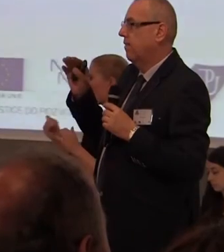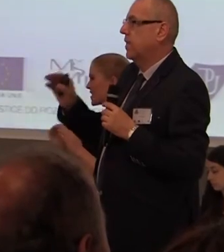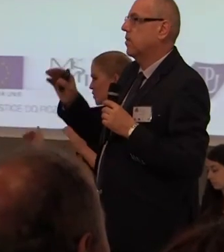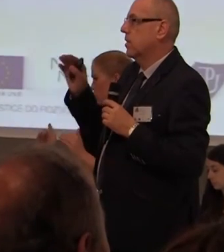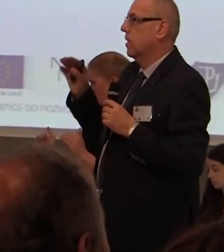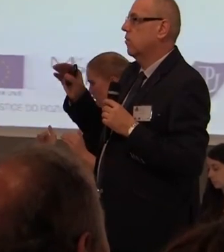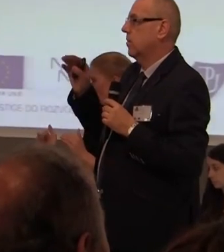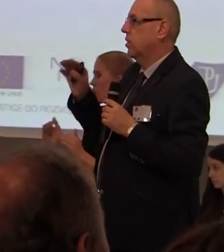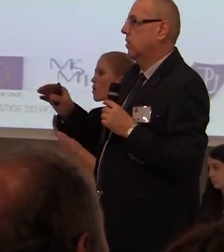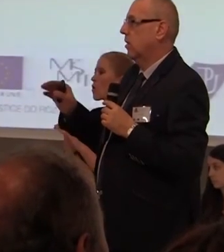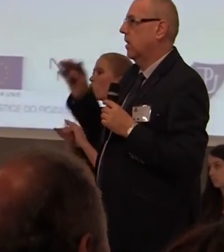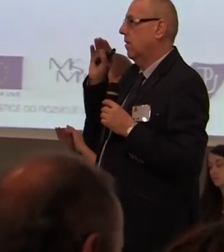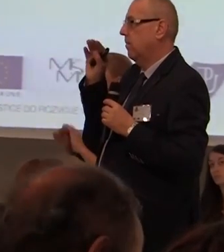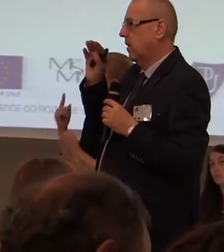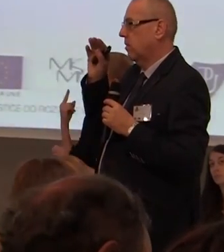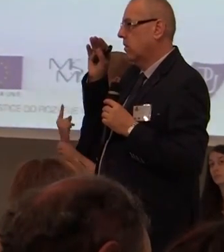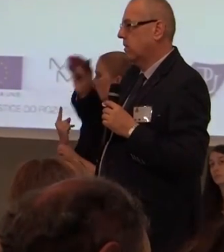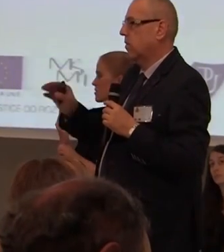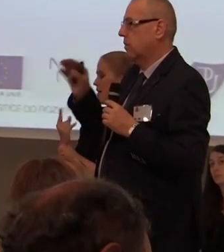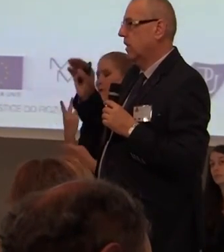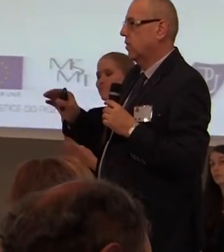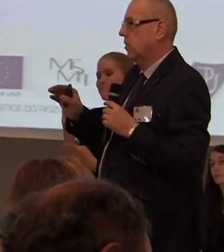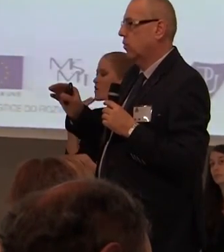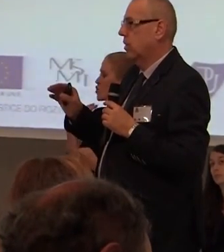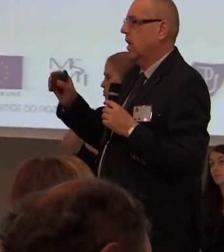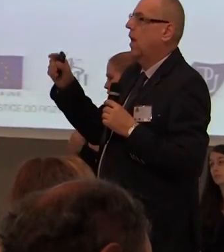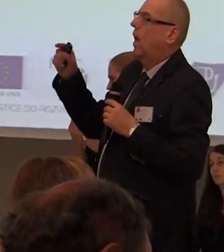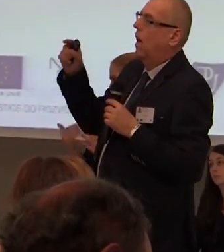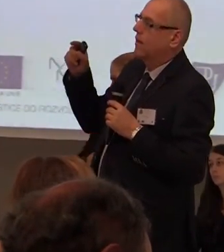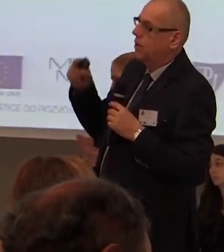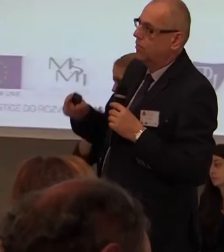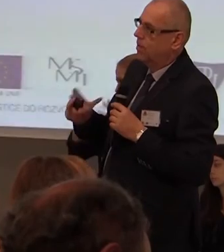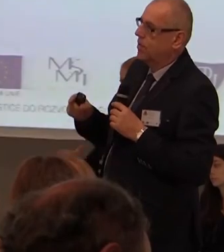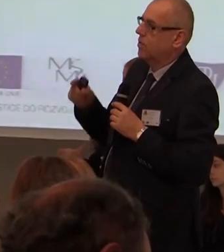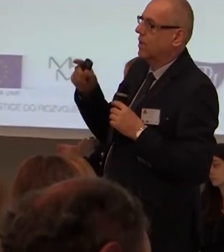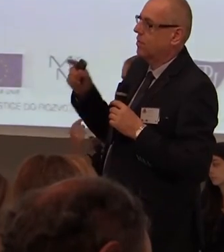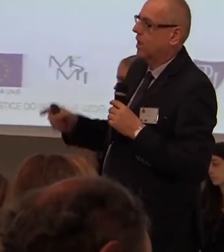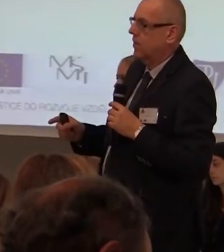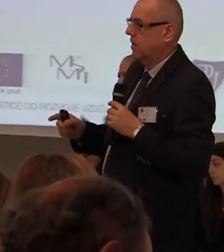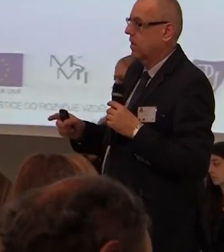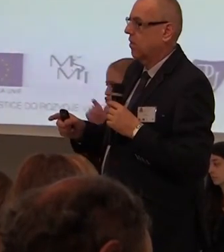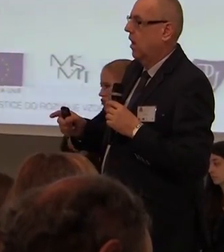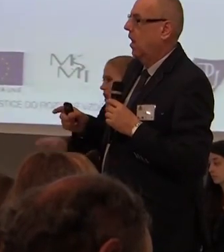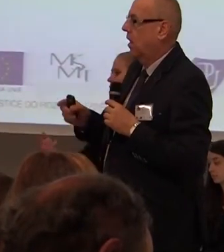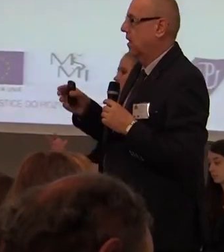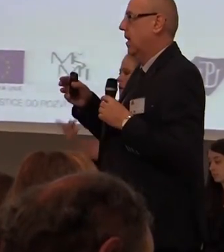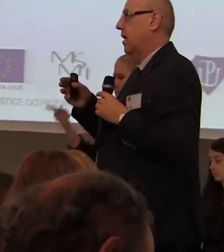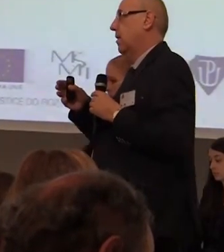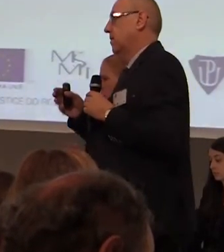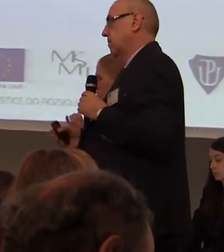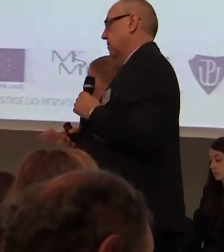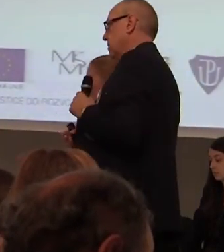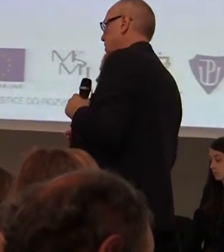je výsostné území školy pedagogického mistrovství každého učitele. A když je to příležitost, tak je to zároveň riziko.